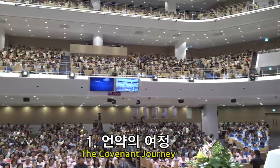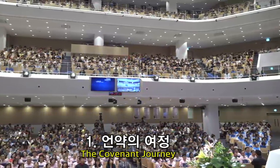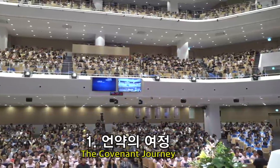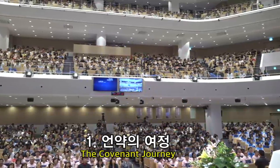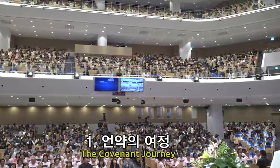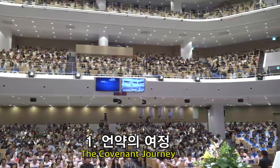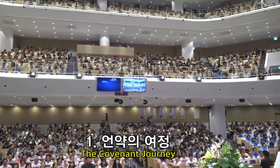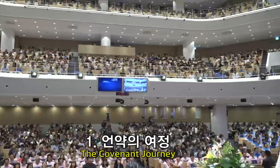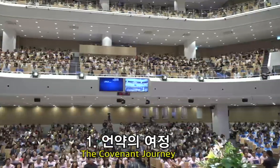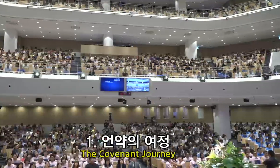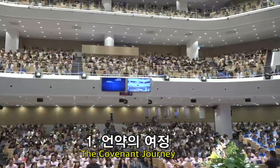아멘.